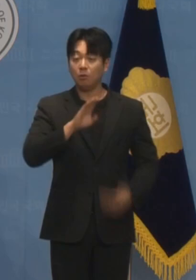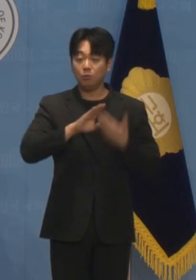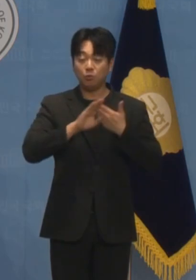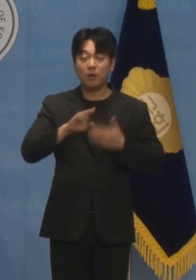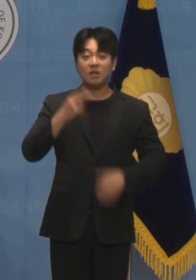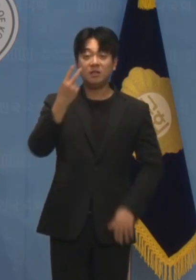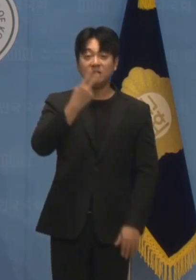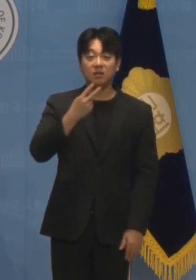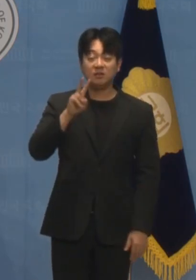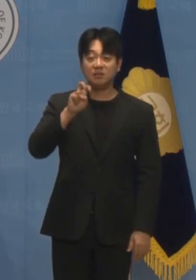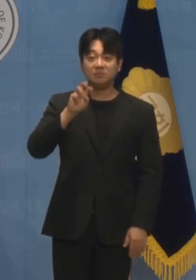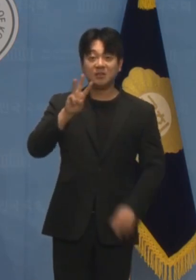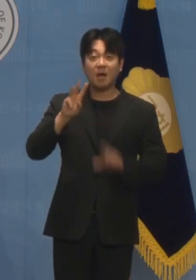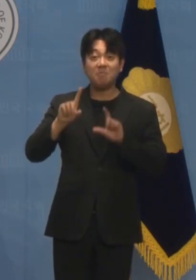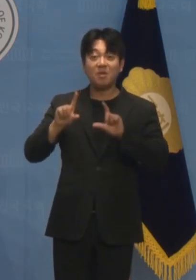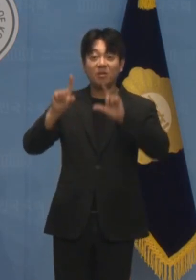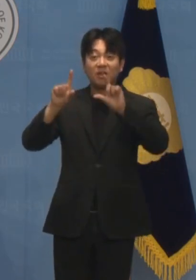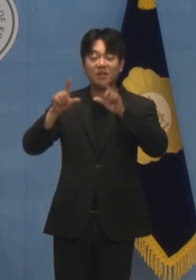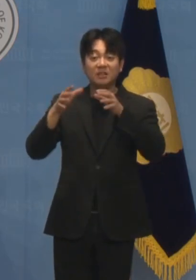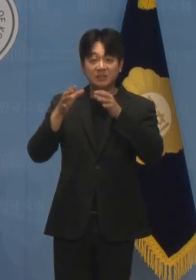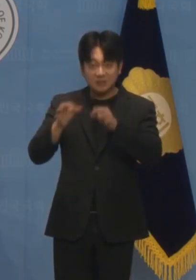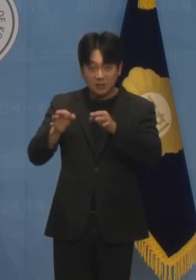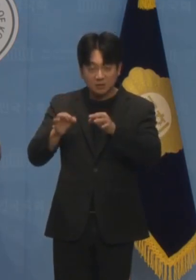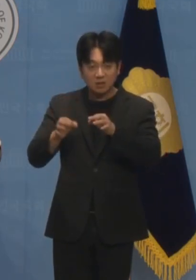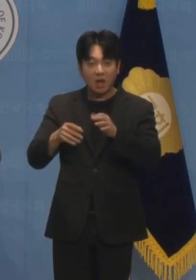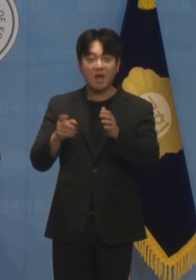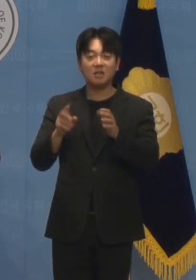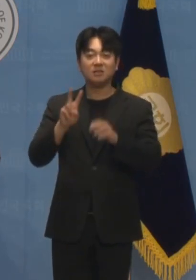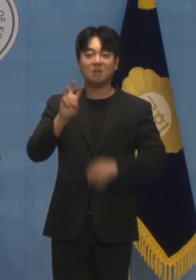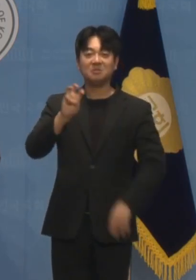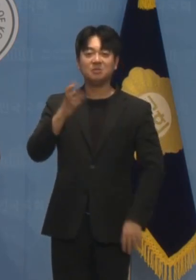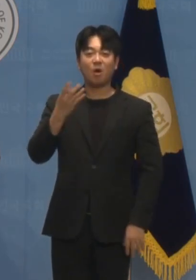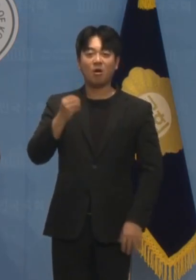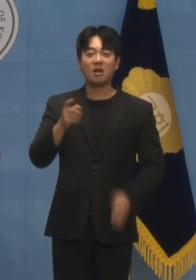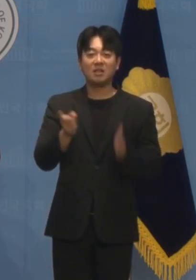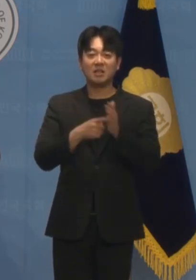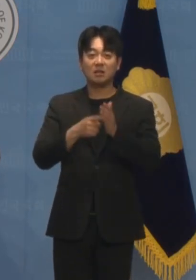은행에서 30억 원을 긴급 차입하는 난맥상을 보였습니다.